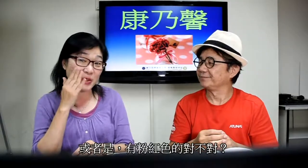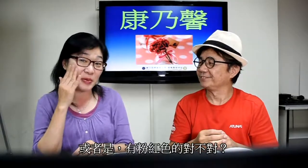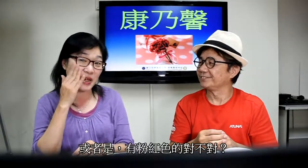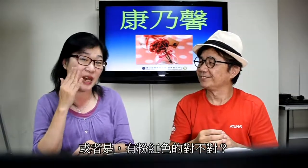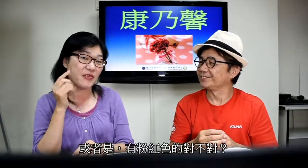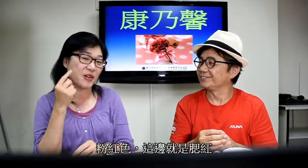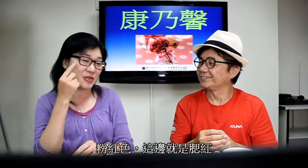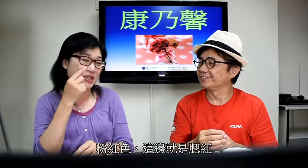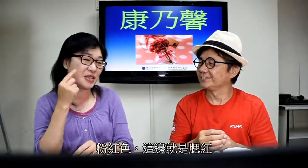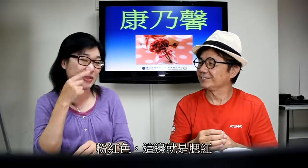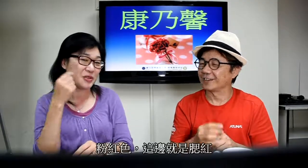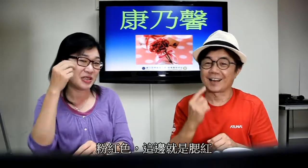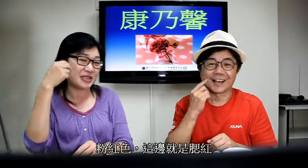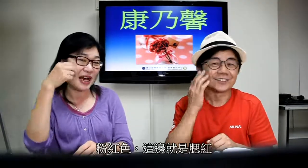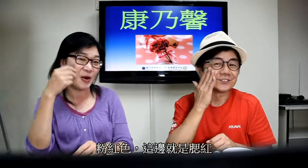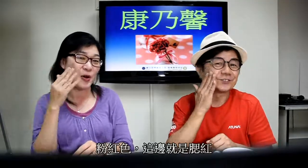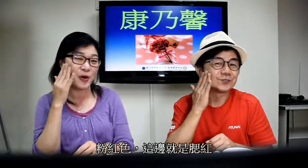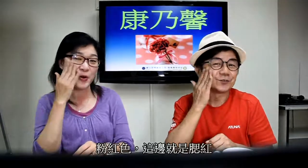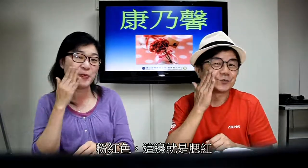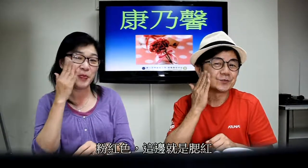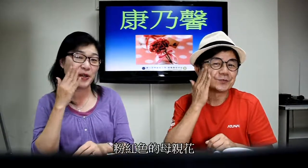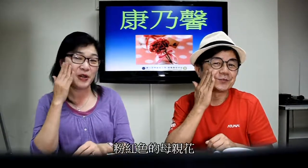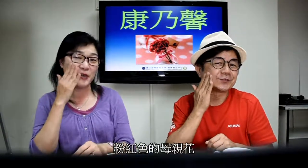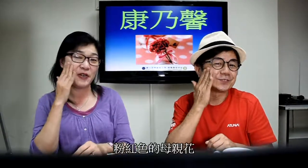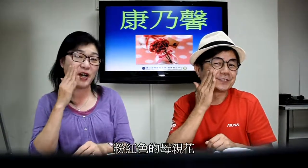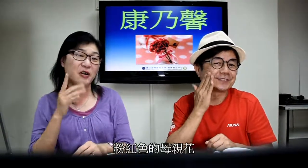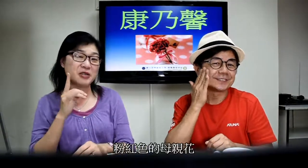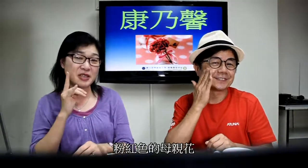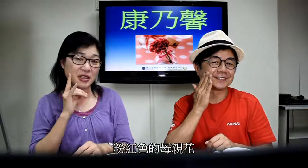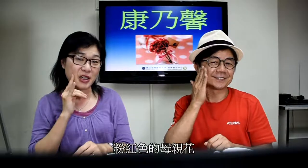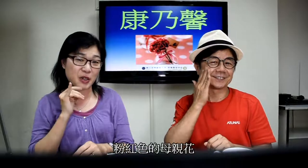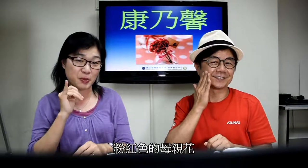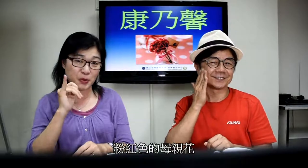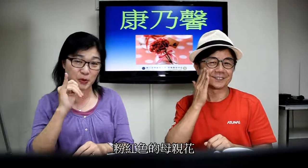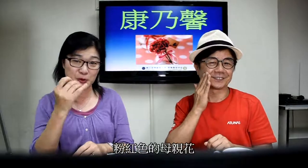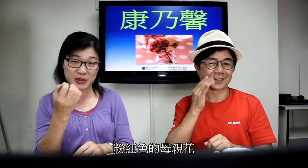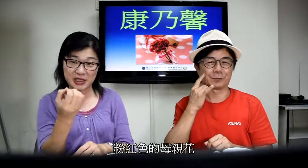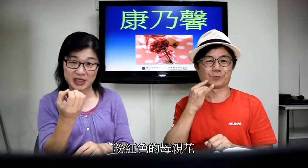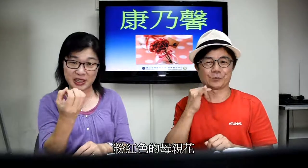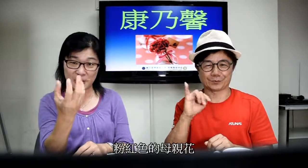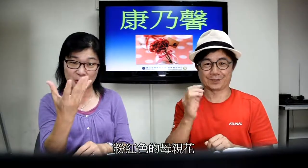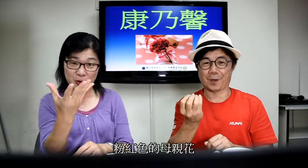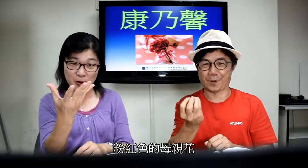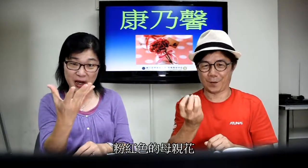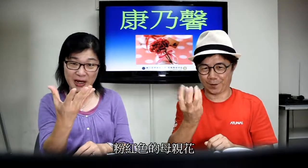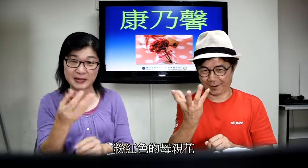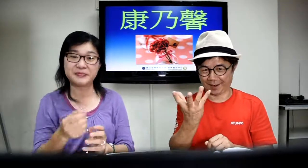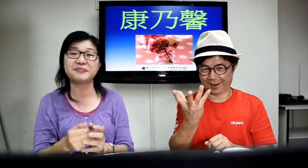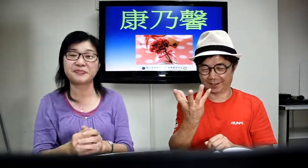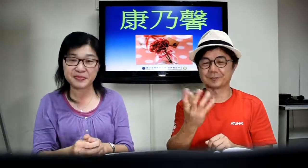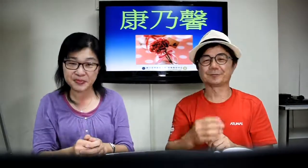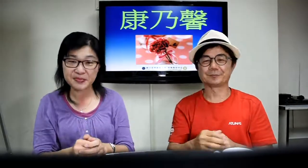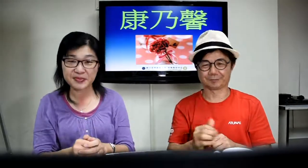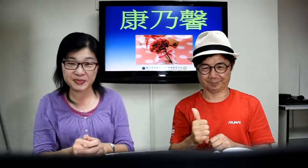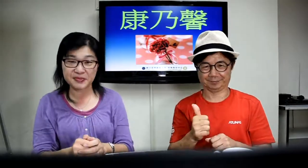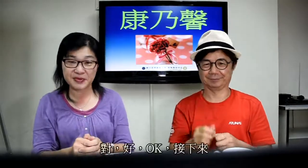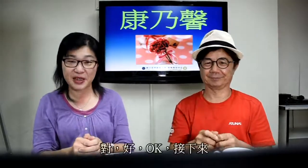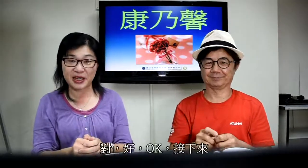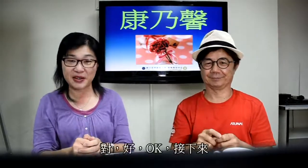对？粉红色这边就是腮红，粉红色的母亲花。对 ，OK，